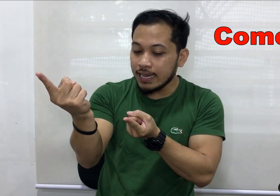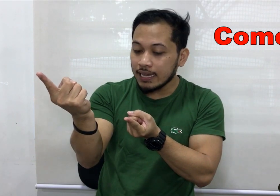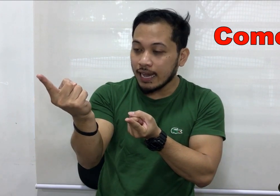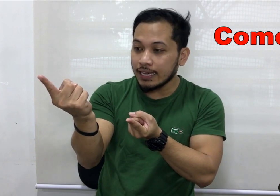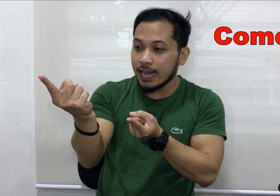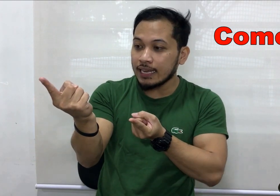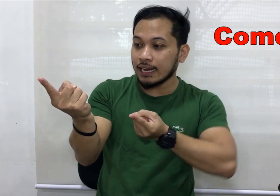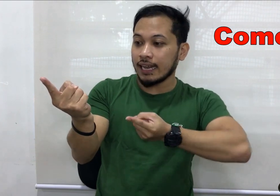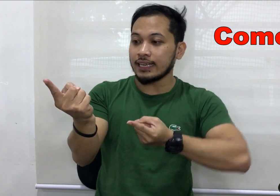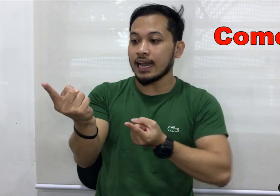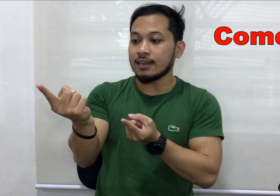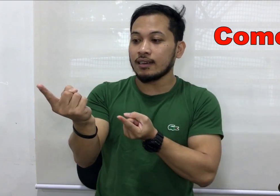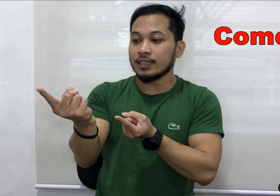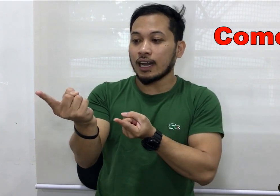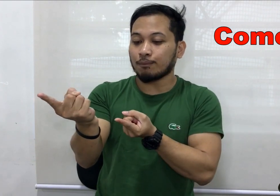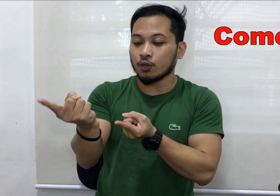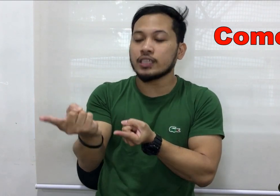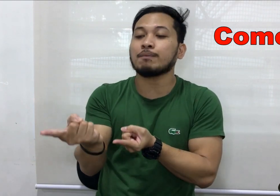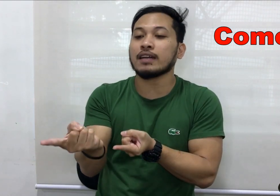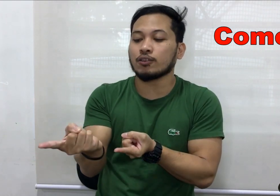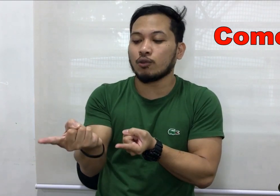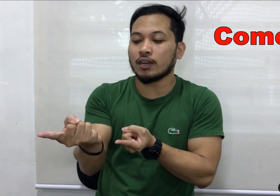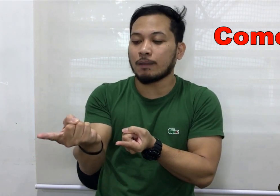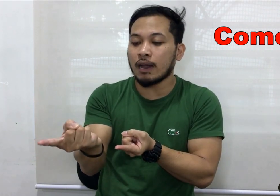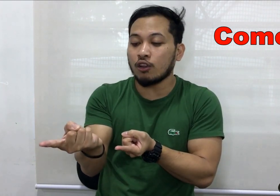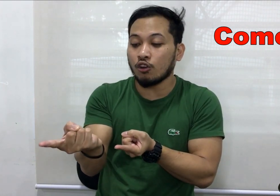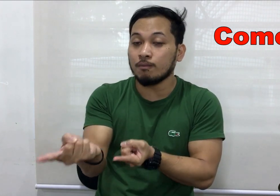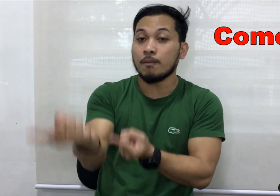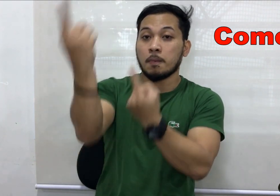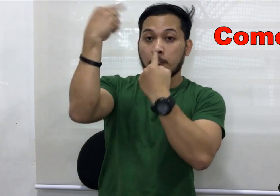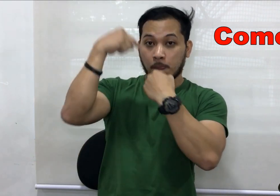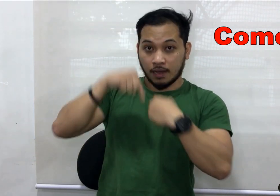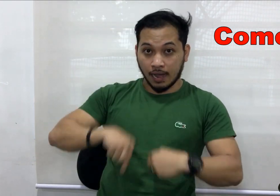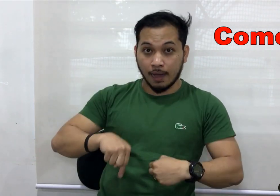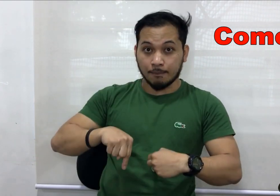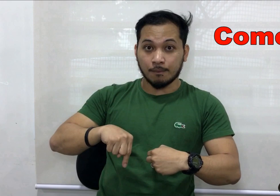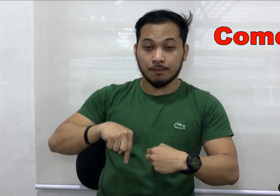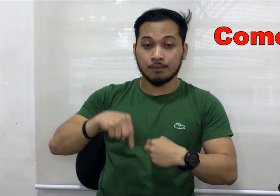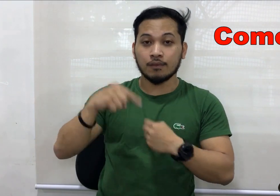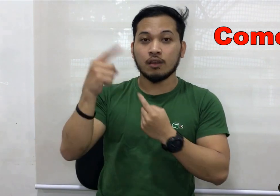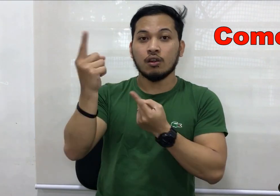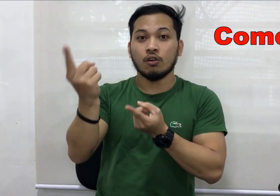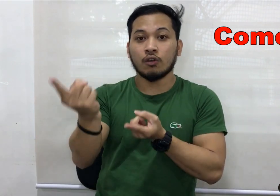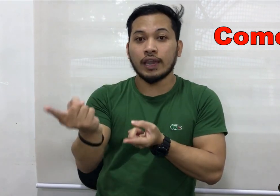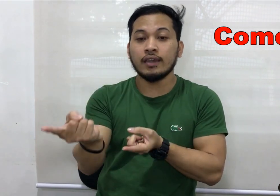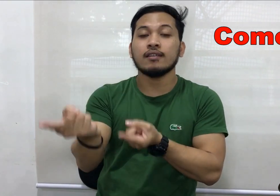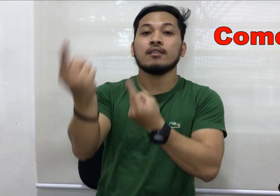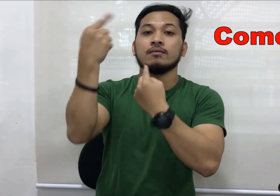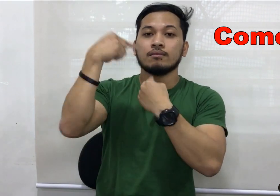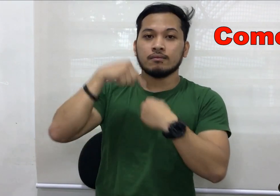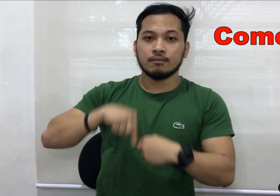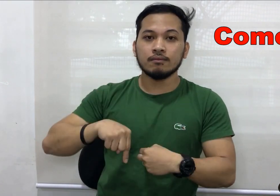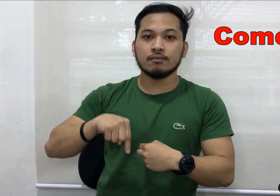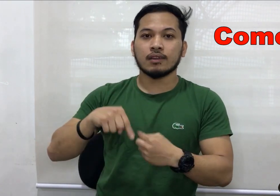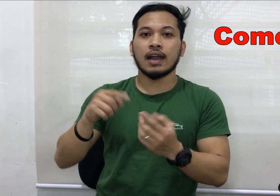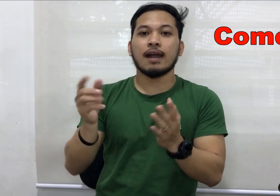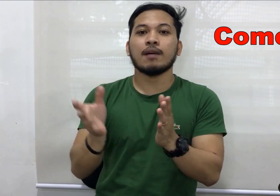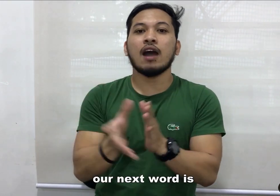kamay. Ayan, nakaganyan. Tapos, ipasok mo lang paloob. Calm. Okay? Calm.